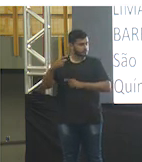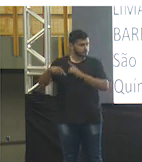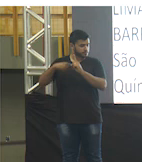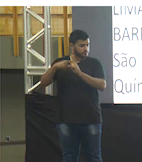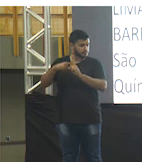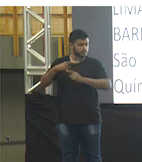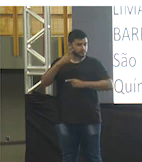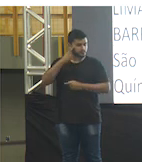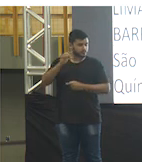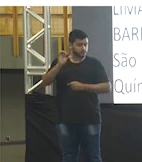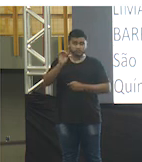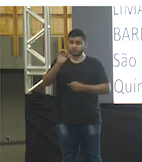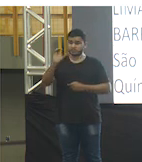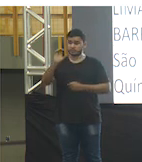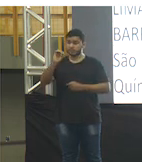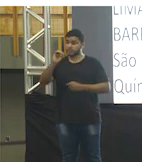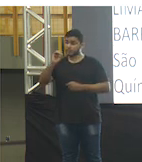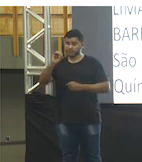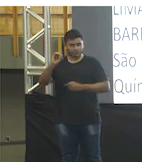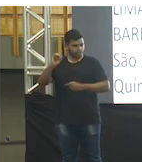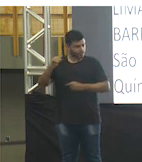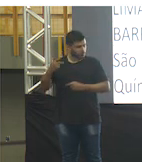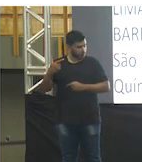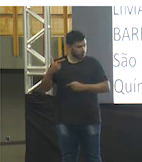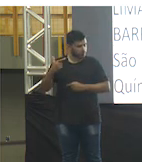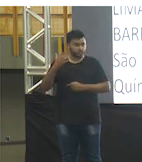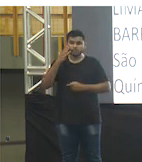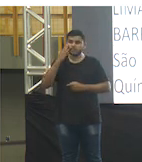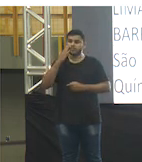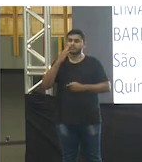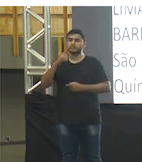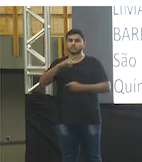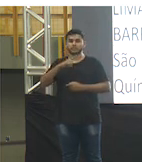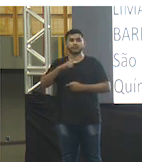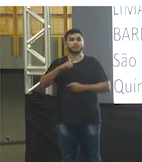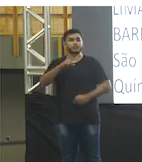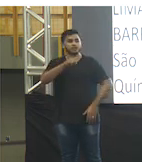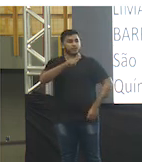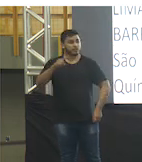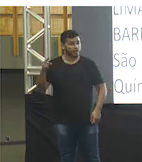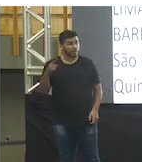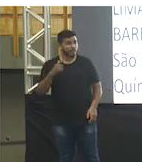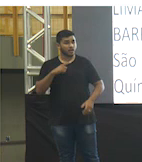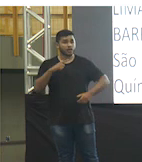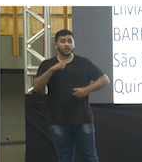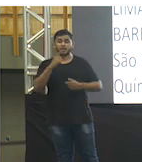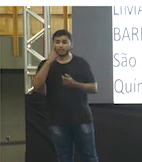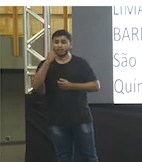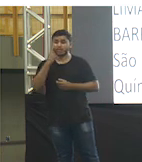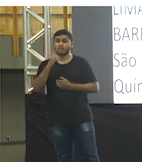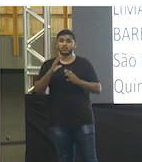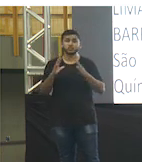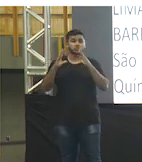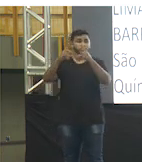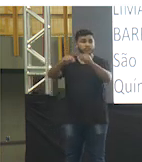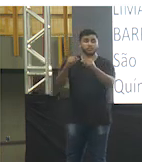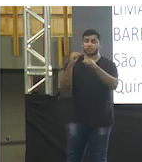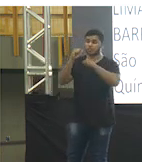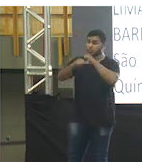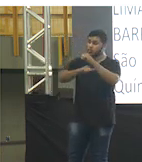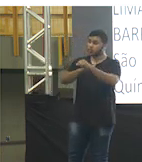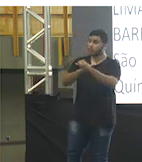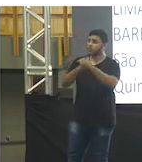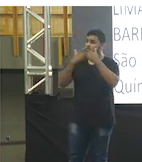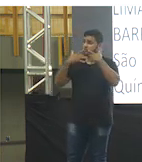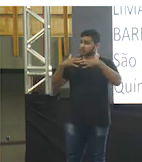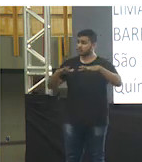você observar, está seguindo o princípio de Lavoisier. Na natureza, nada se perde, nada se cria, tudo se